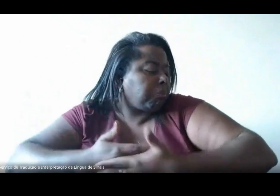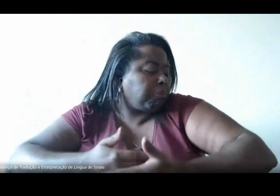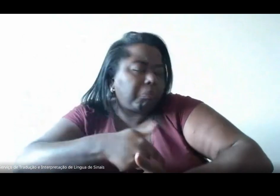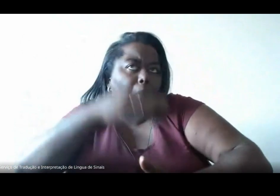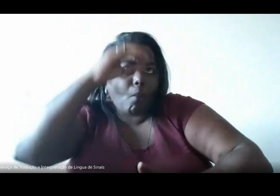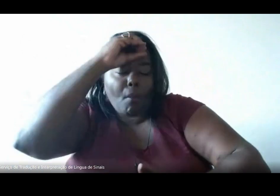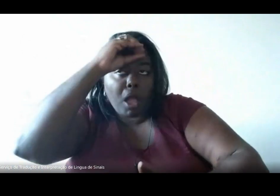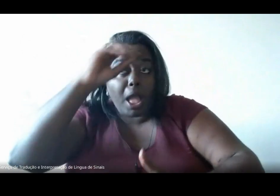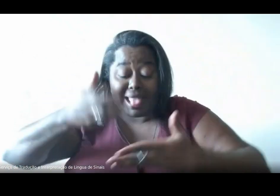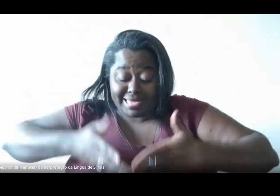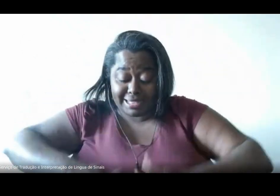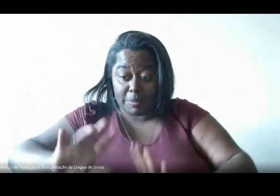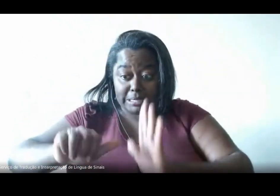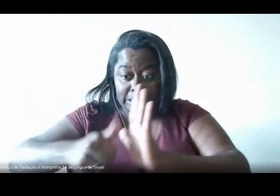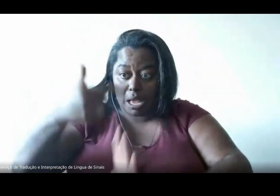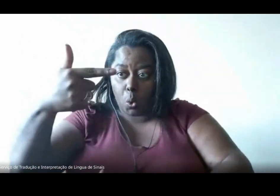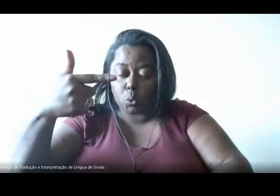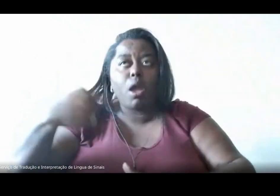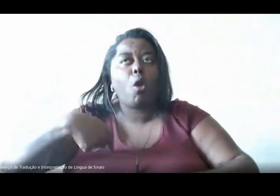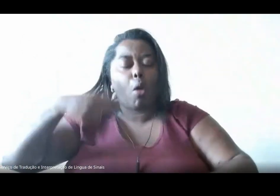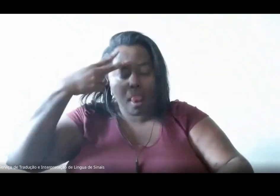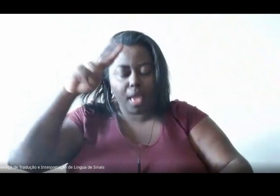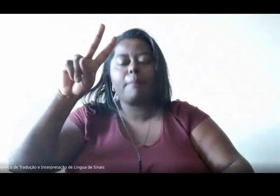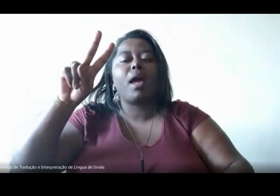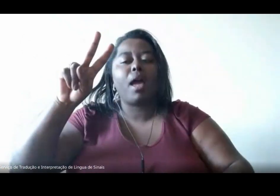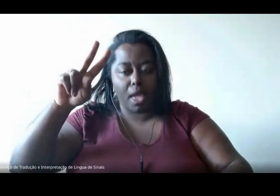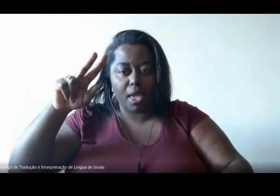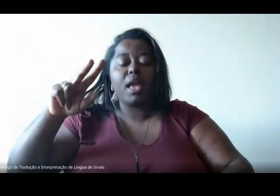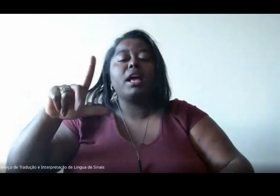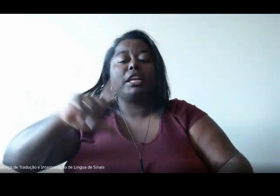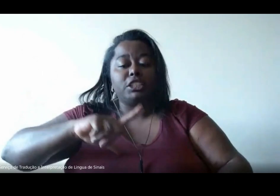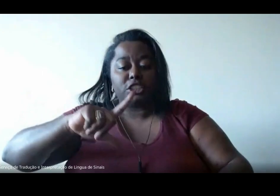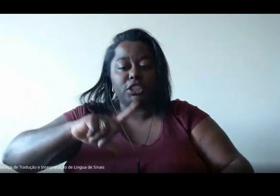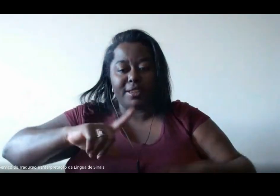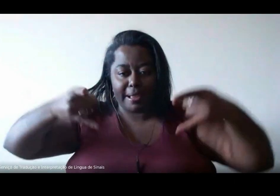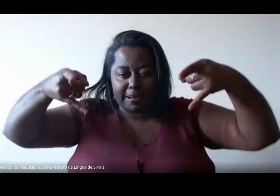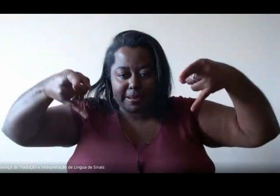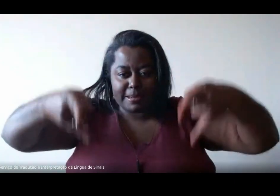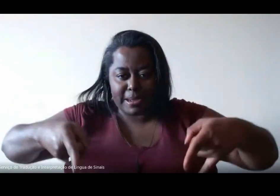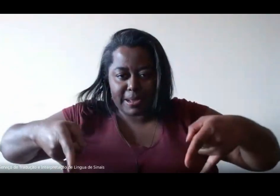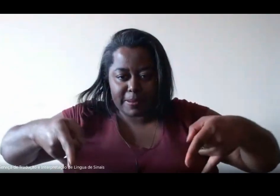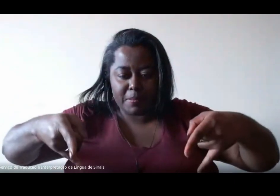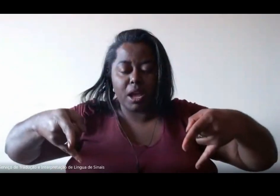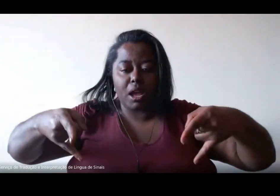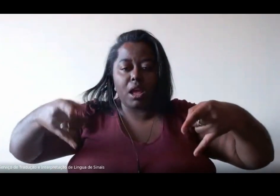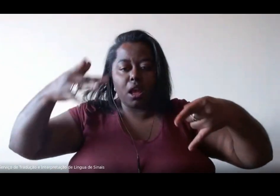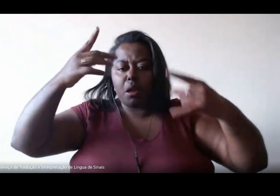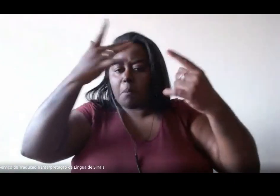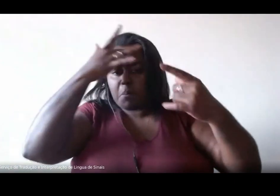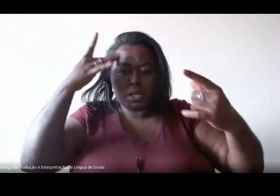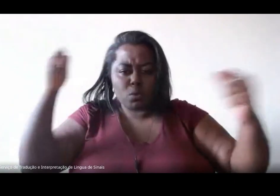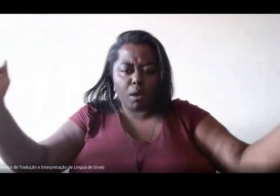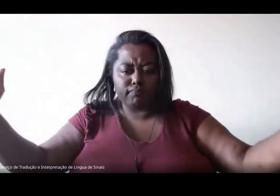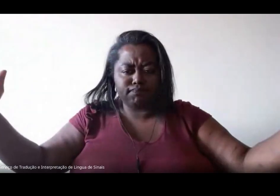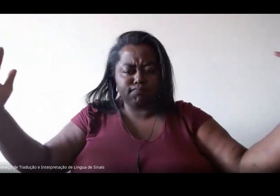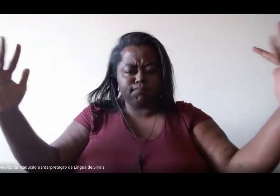memória. Uma noite, fui preso por homens armados que cercavam minha cama. Era Gestapo, né? Vinham me